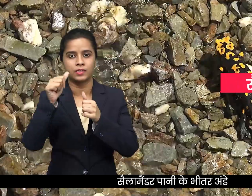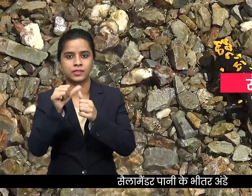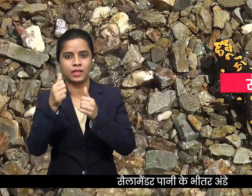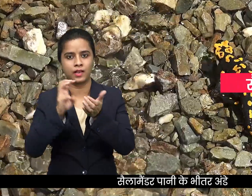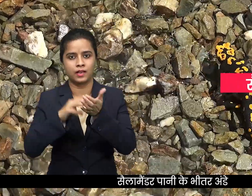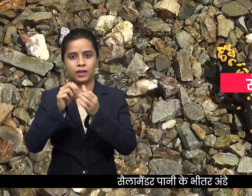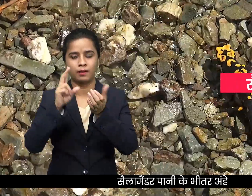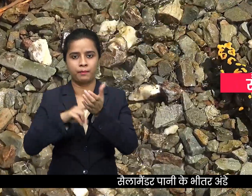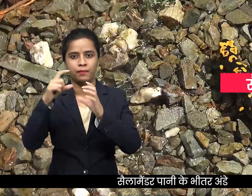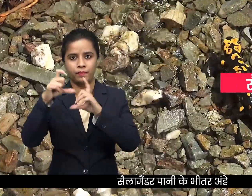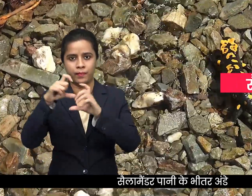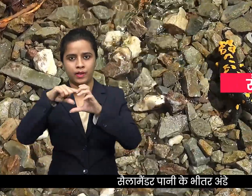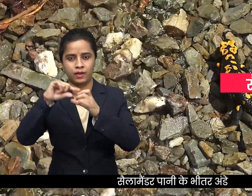सैलामेंडल पानी के भीतर